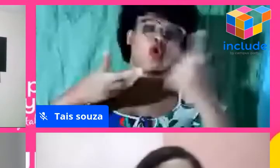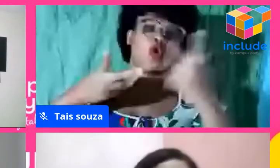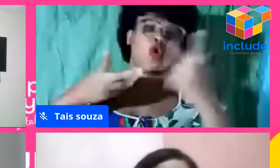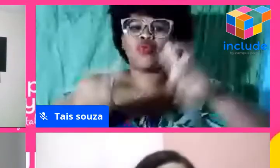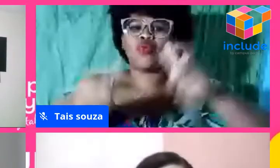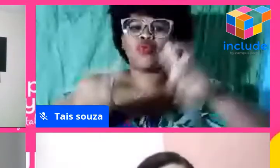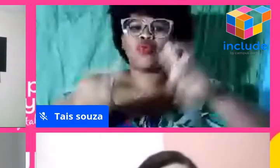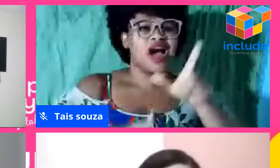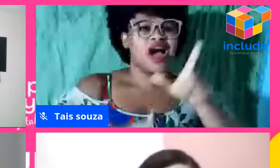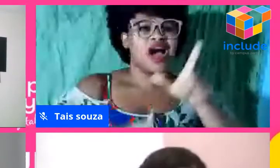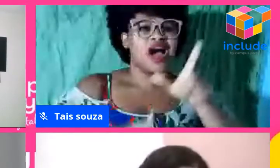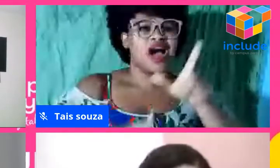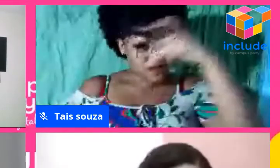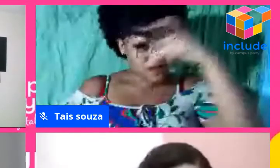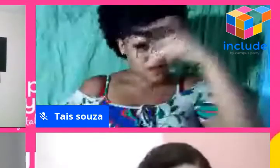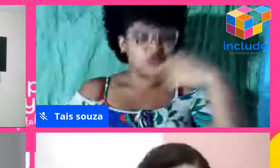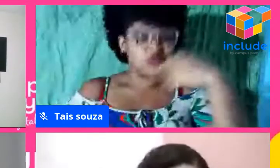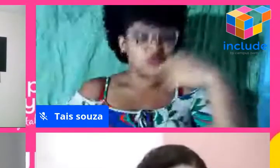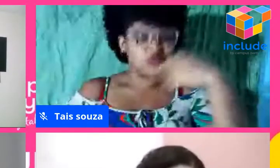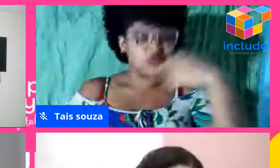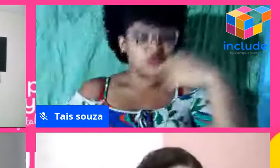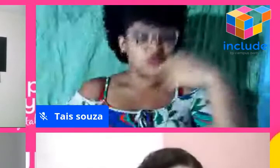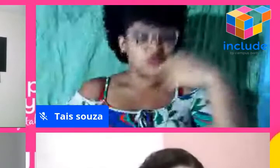As barreiras